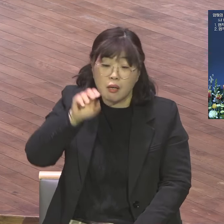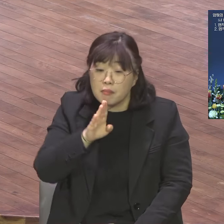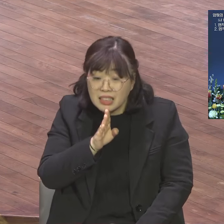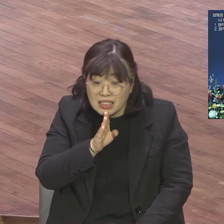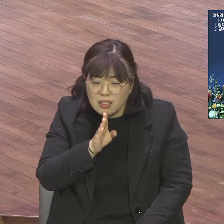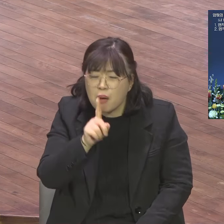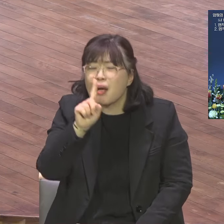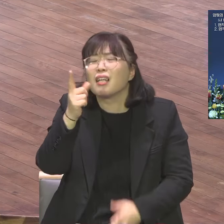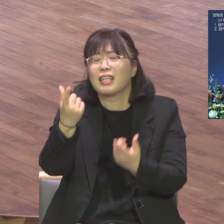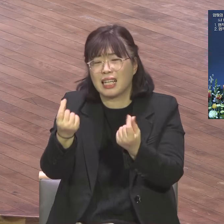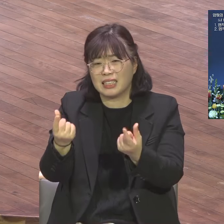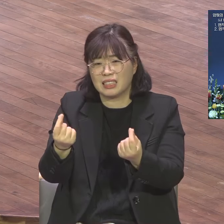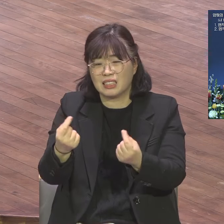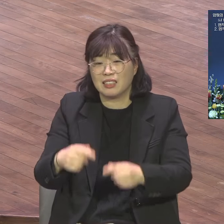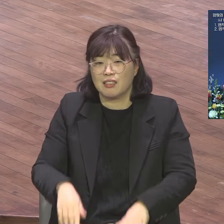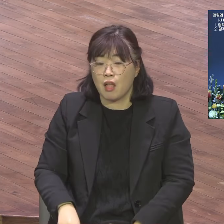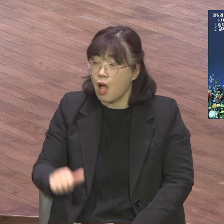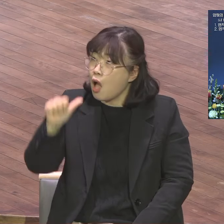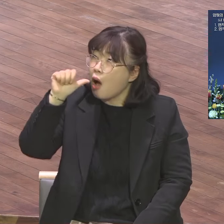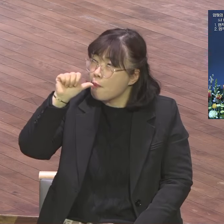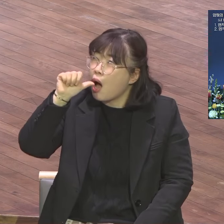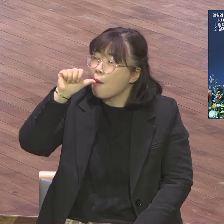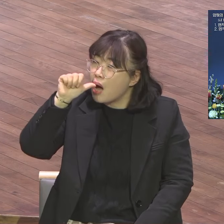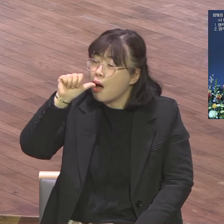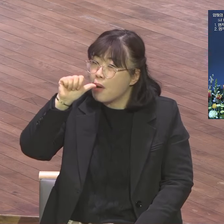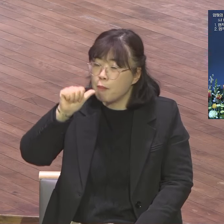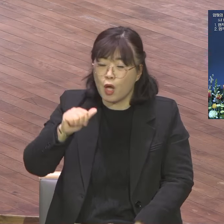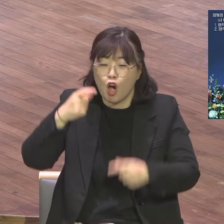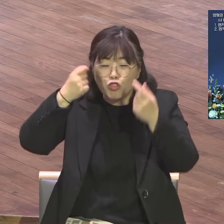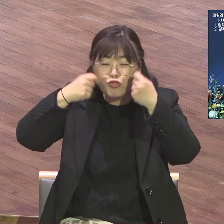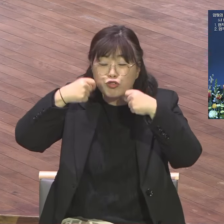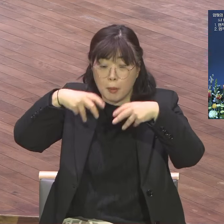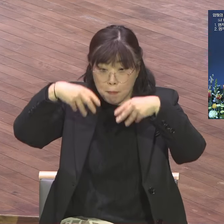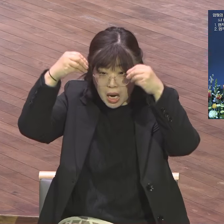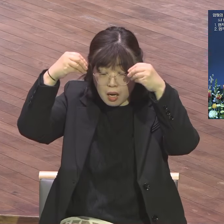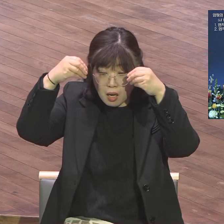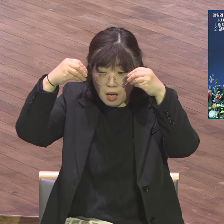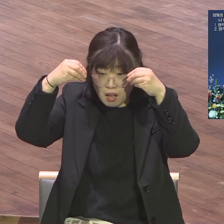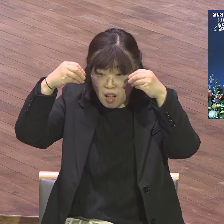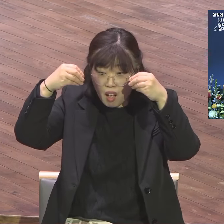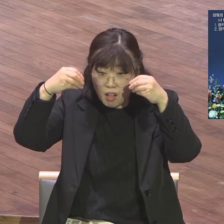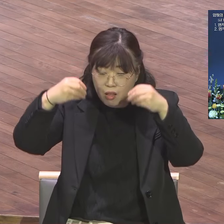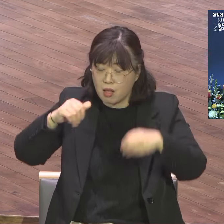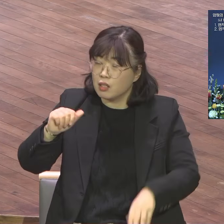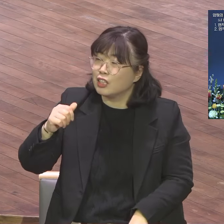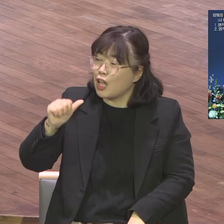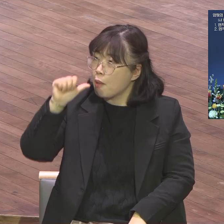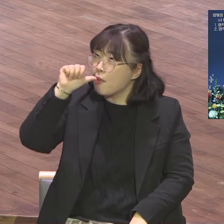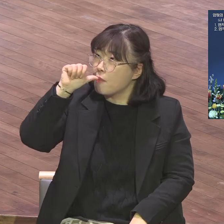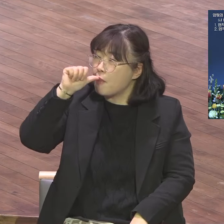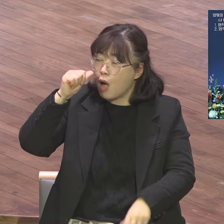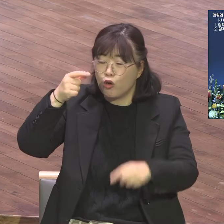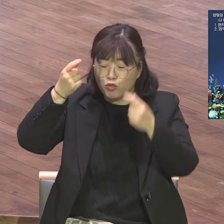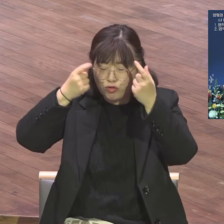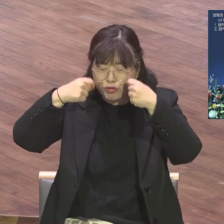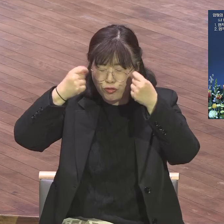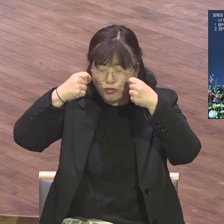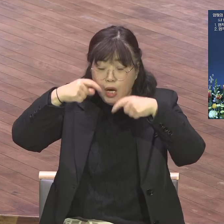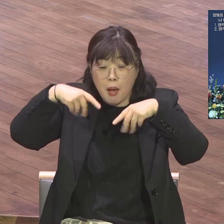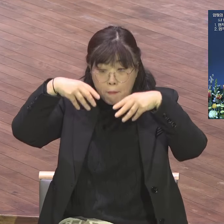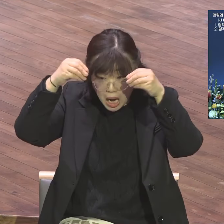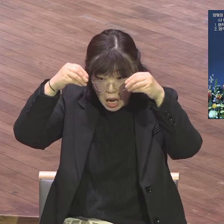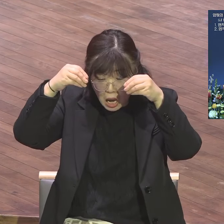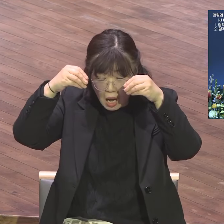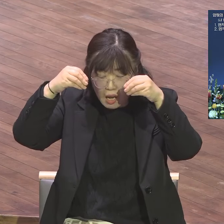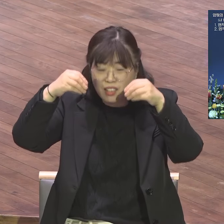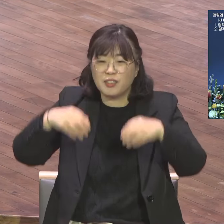끝나잖아요. 보채는 게 없어지잖아요. 젖을 원하는 겁니다. 그런데 젖을 이제는 먹는 시기가